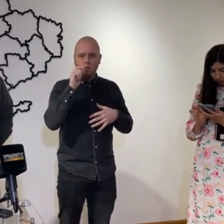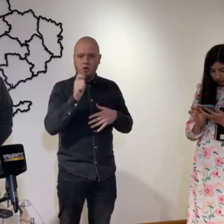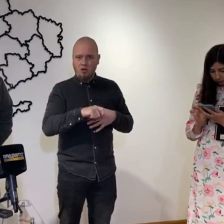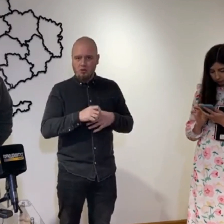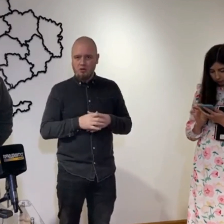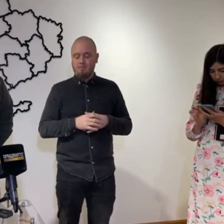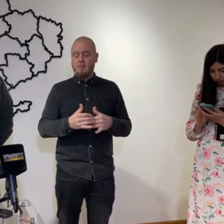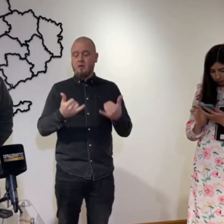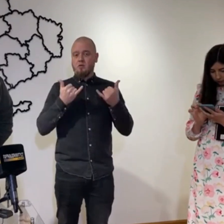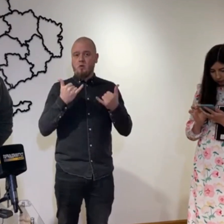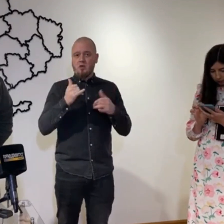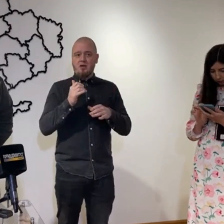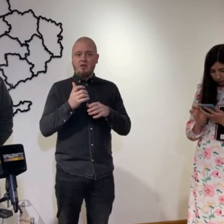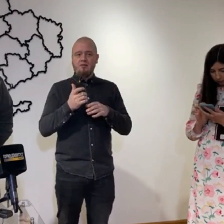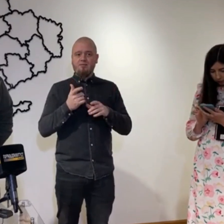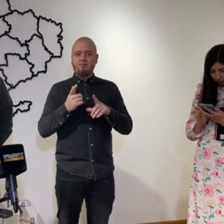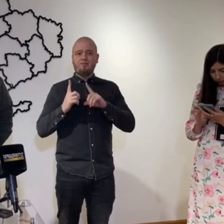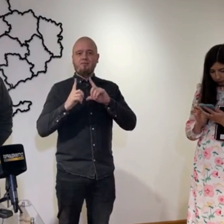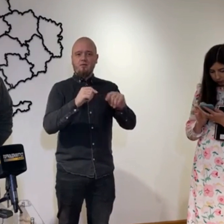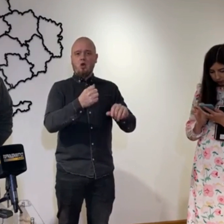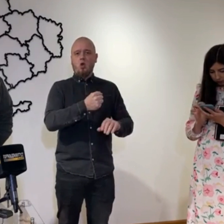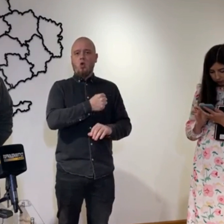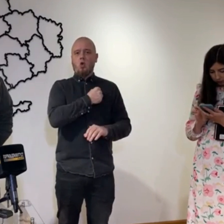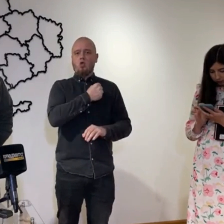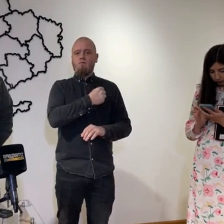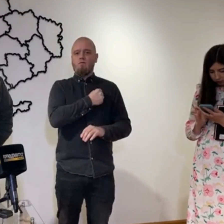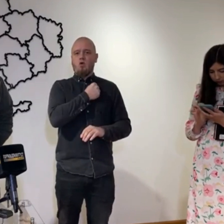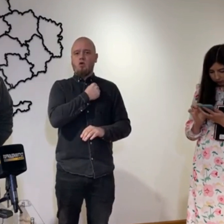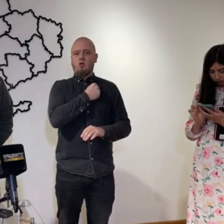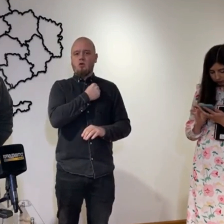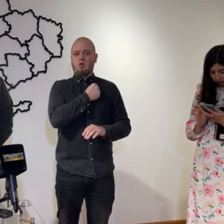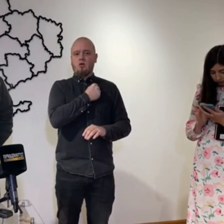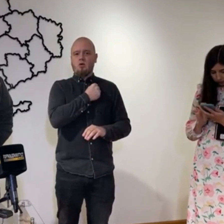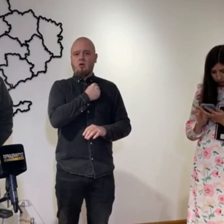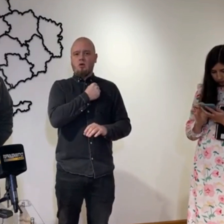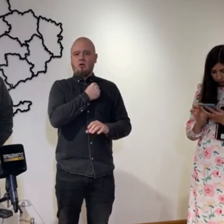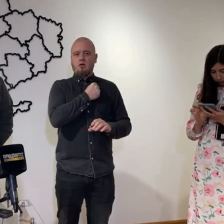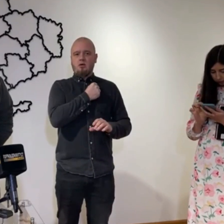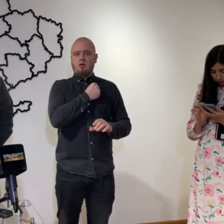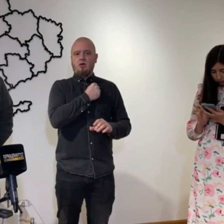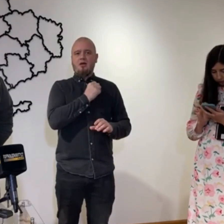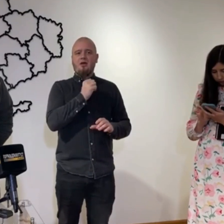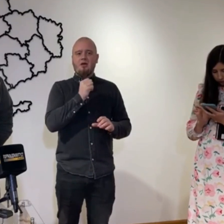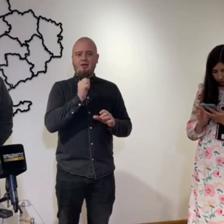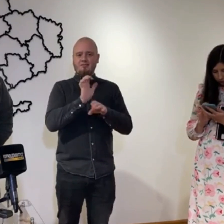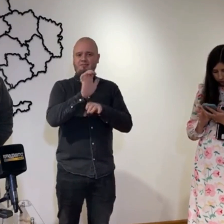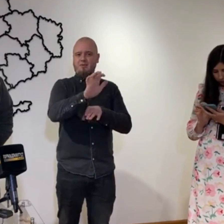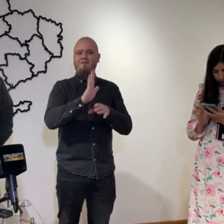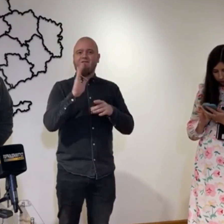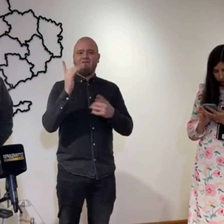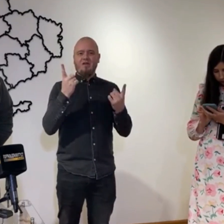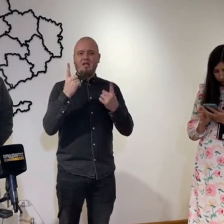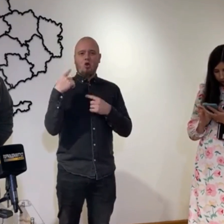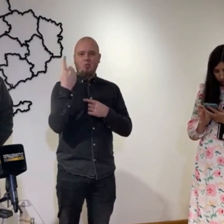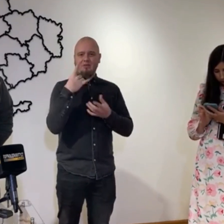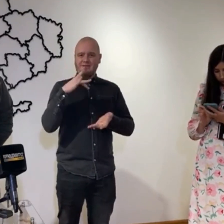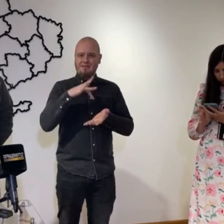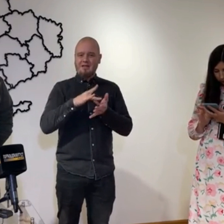України. Сьогодні відправляються конвої, як завжди, великі обласні центри, маленькі